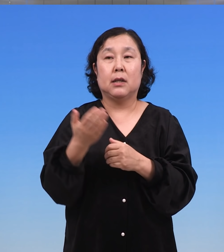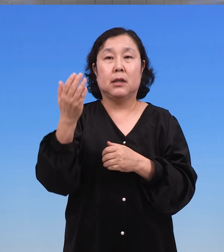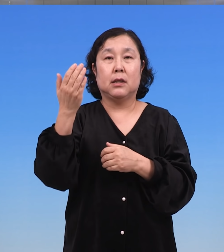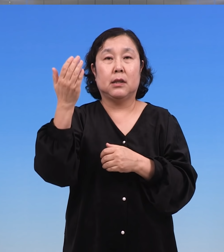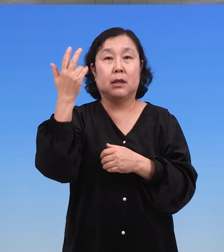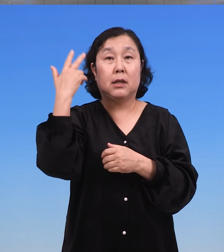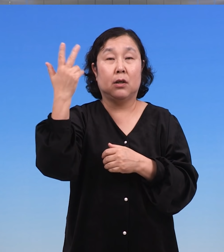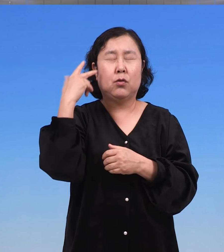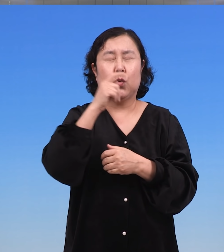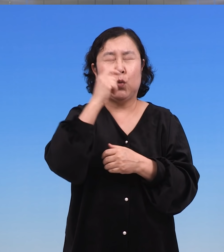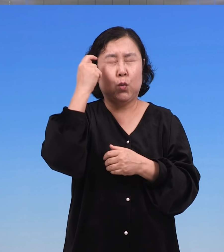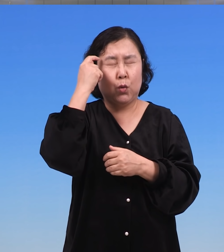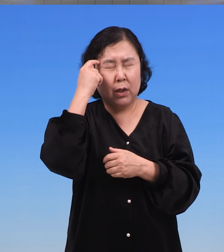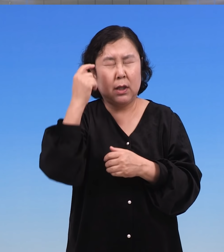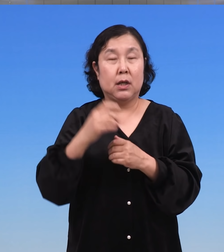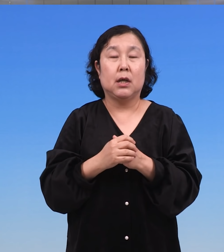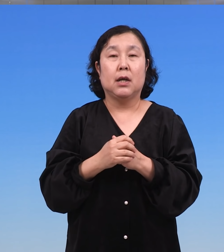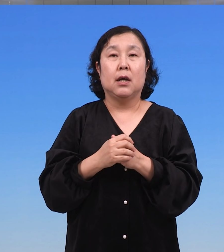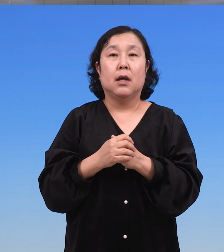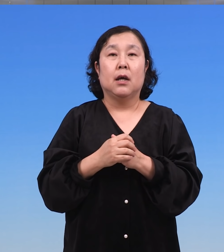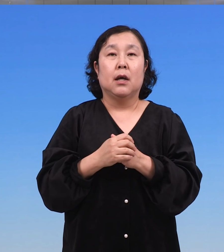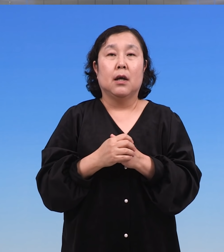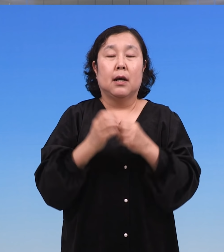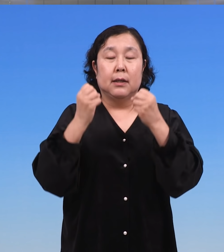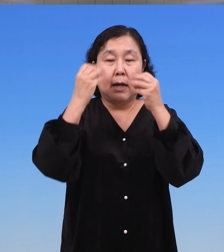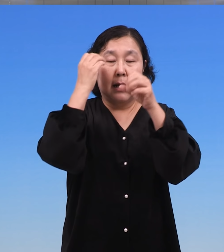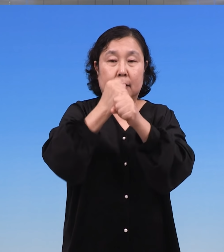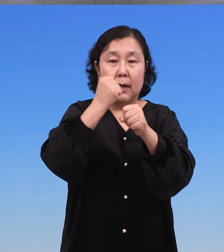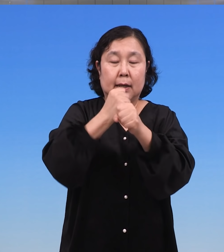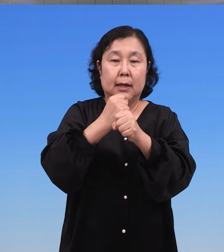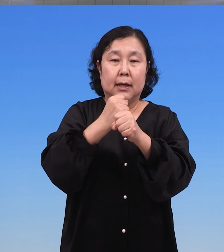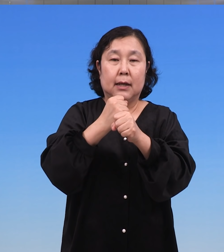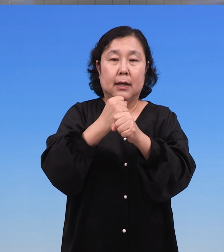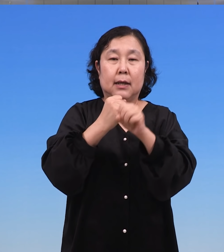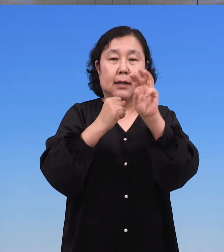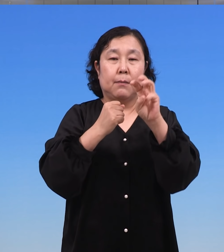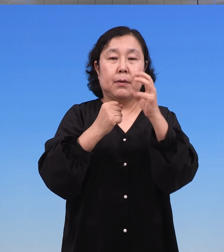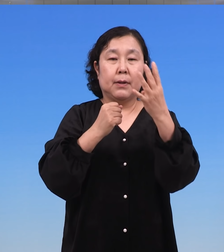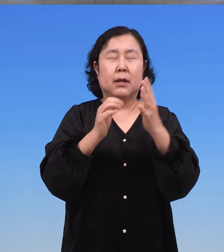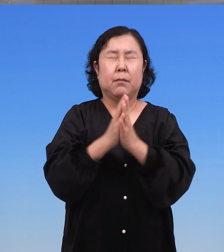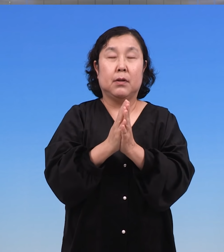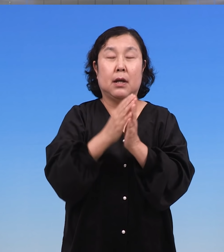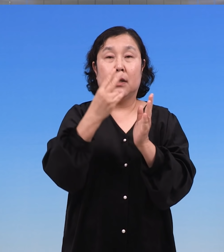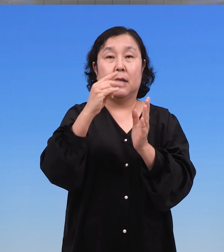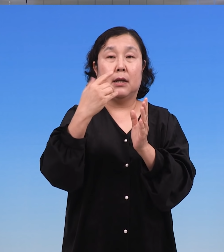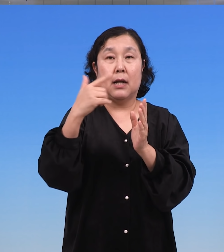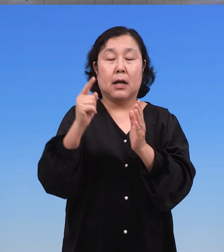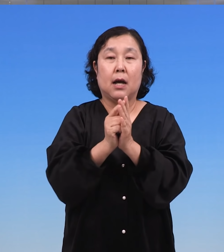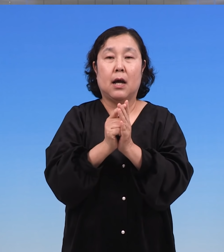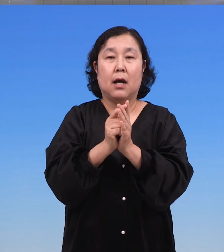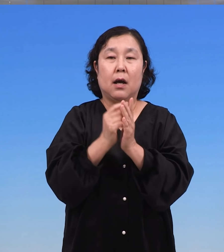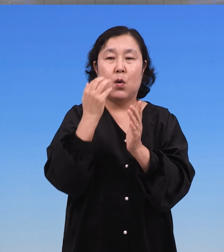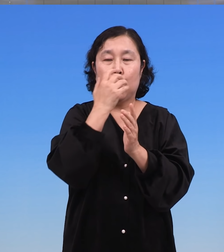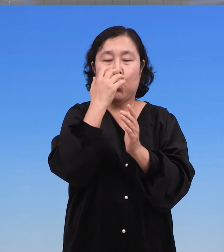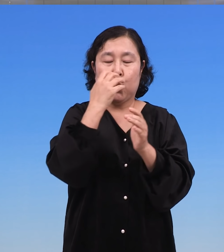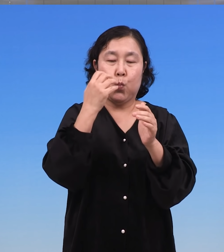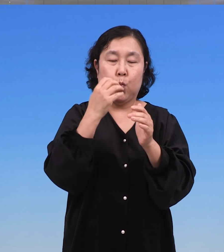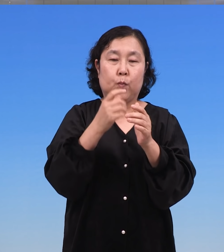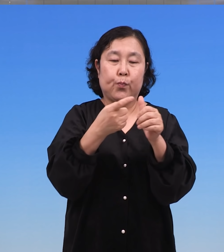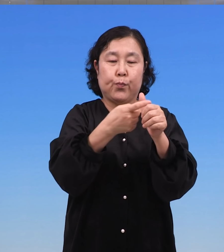지난주 큐티와 새벽기도 본문이 똑같이 창세기 34장 아니었습니까? 야곱의 딸 디나가 성폭행을